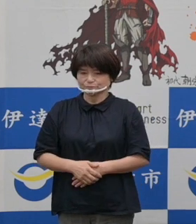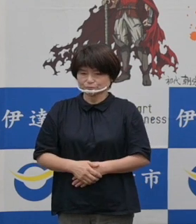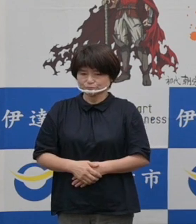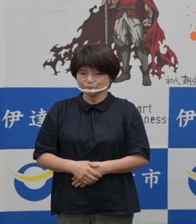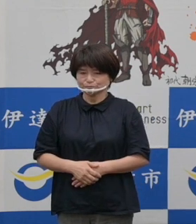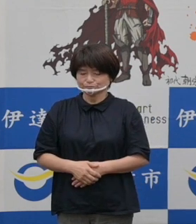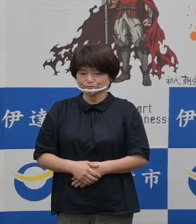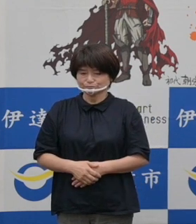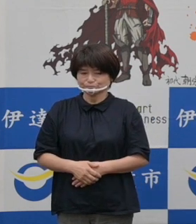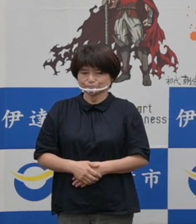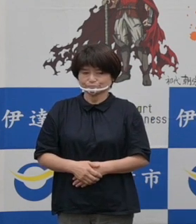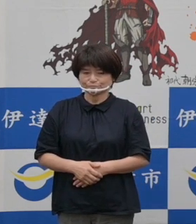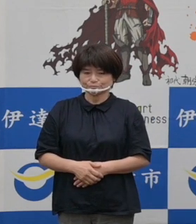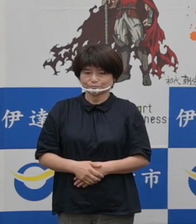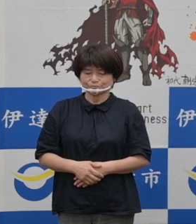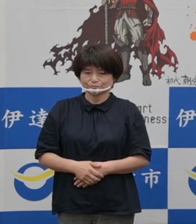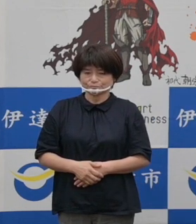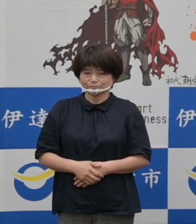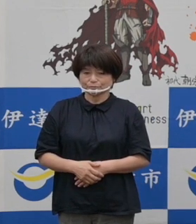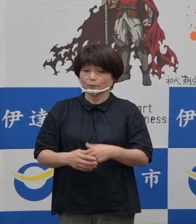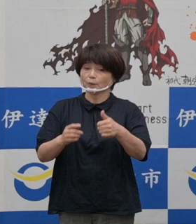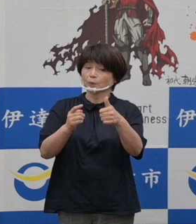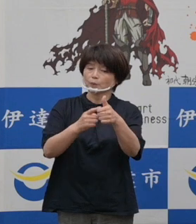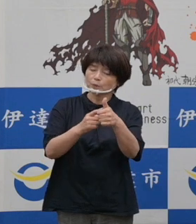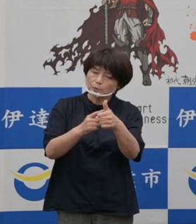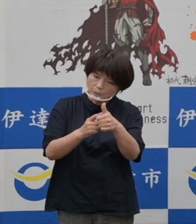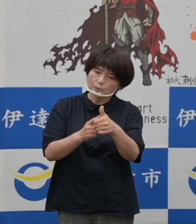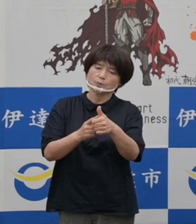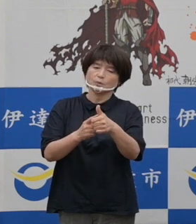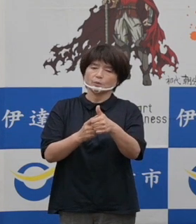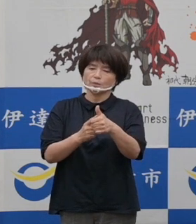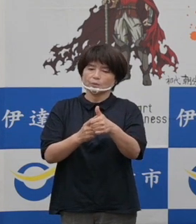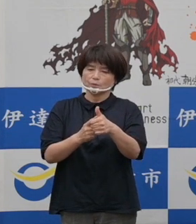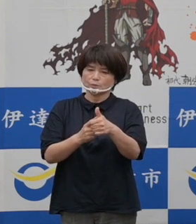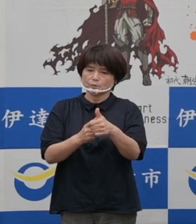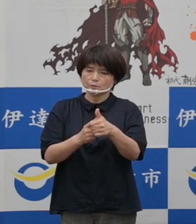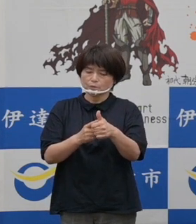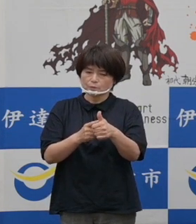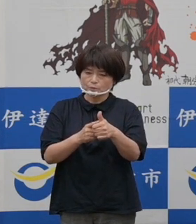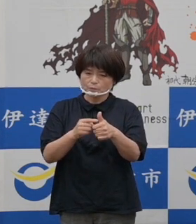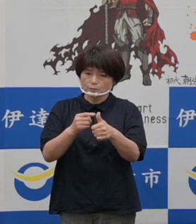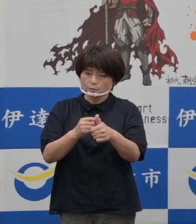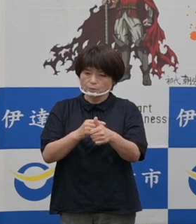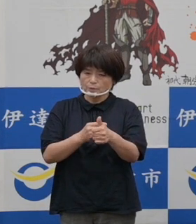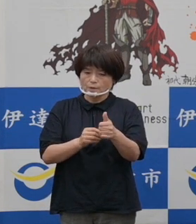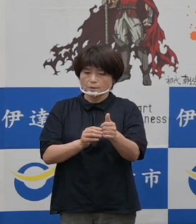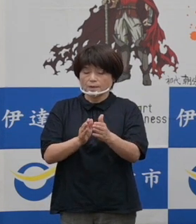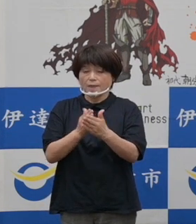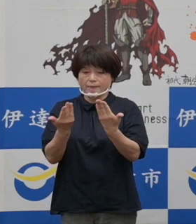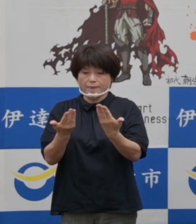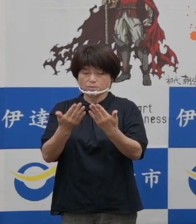次のページでございますが、要証明誌の本格的な原画展につきましては、県内で